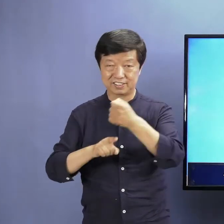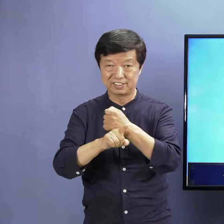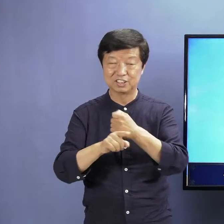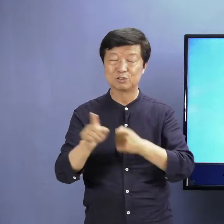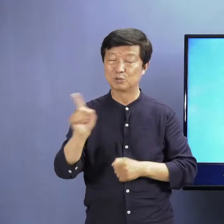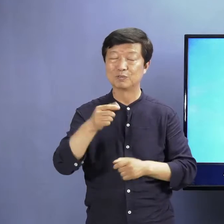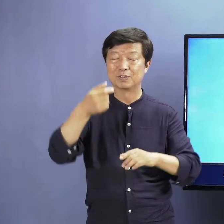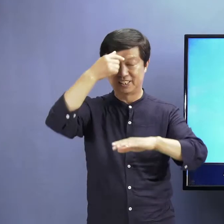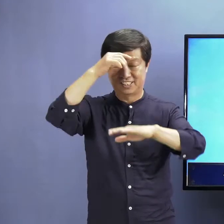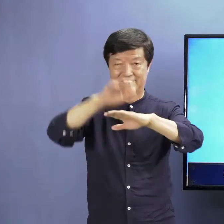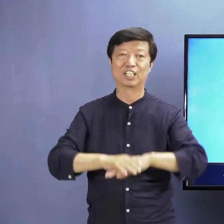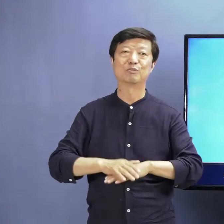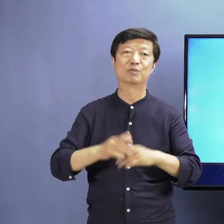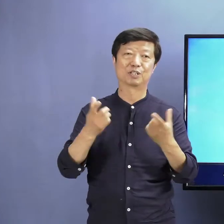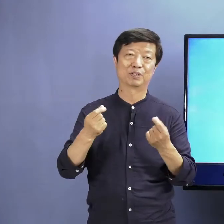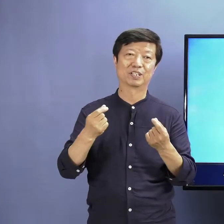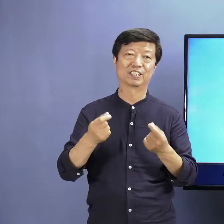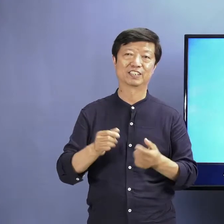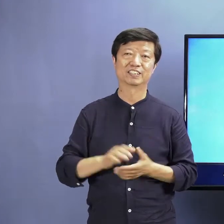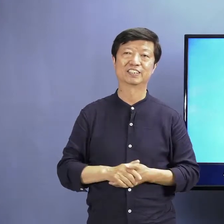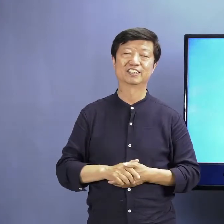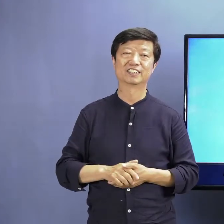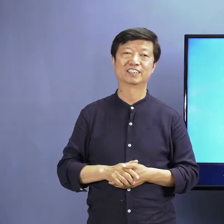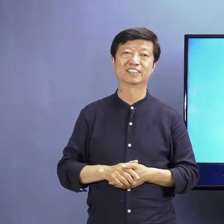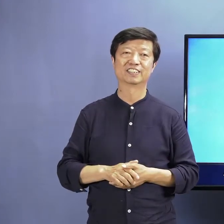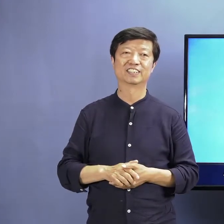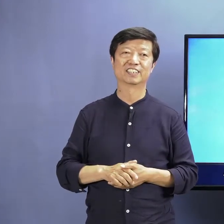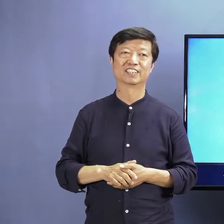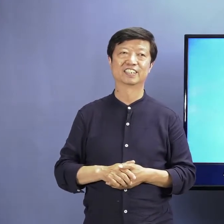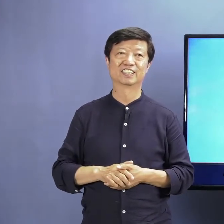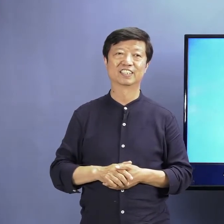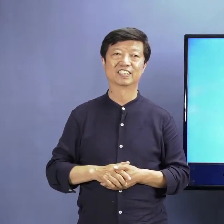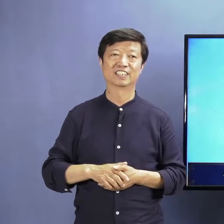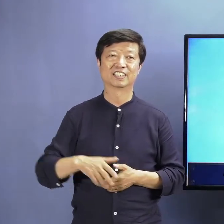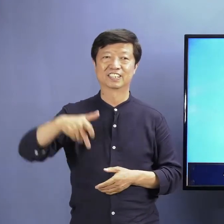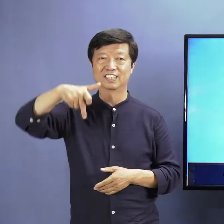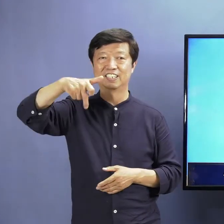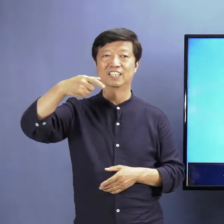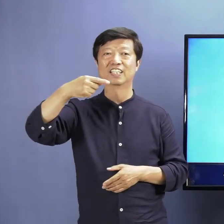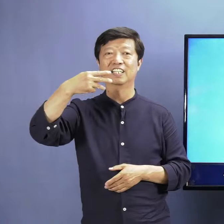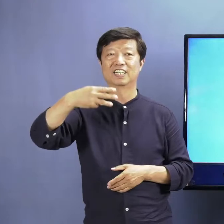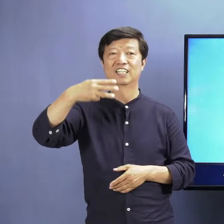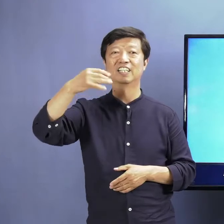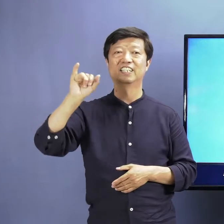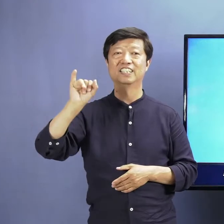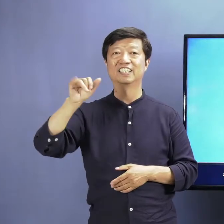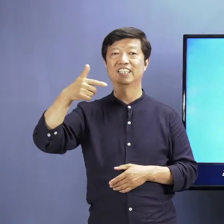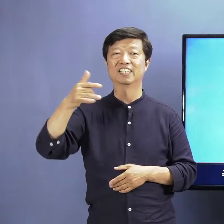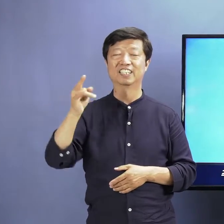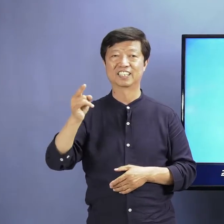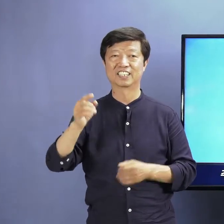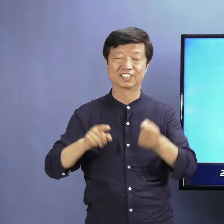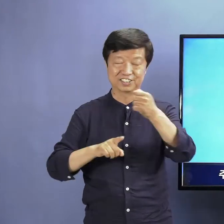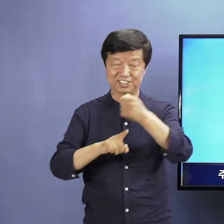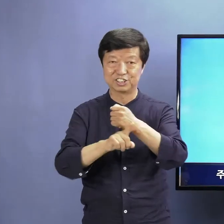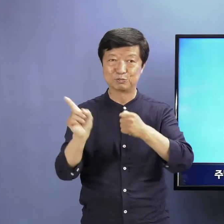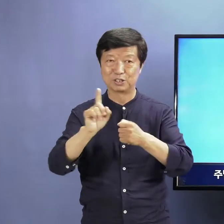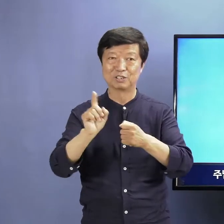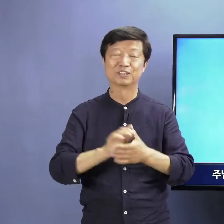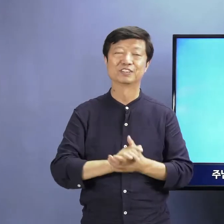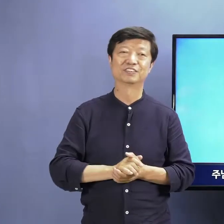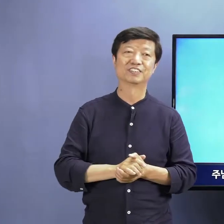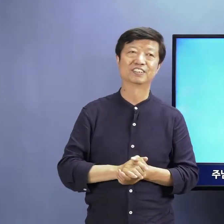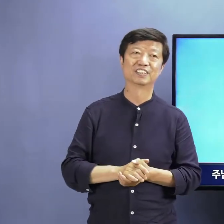이것이 그 당시로 볼 때는 뭘 말하면 클리네라고 하는 겁니다. 클리네. 이 클리네는요